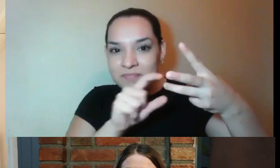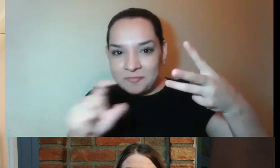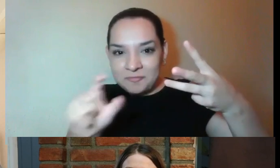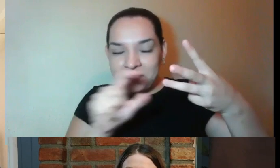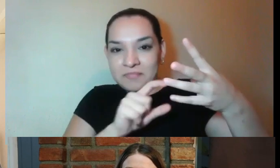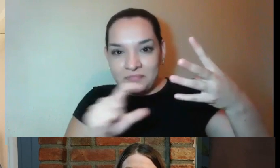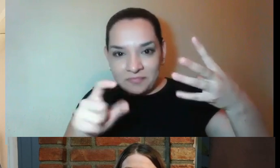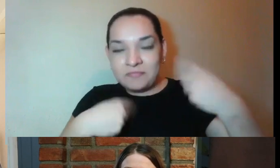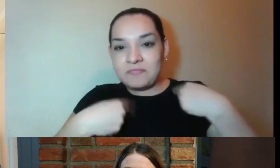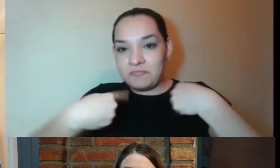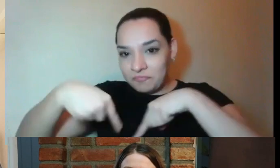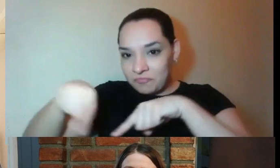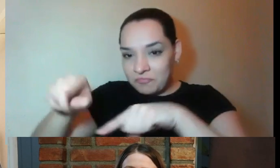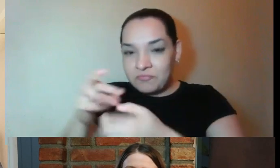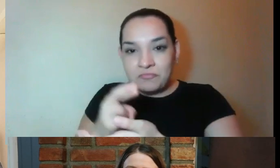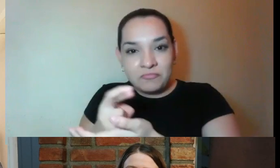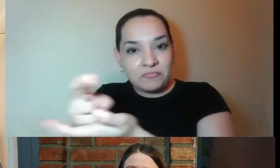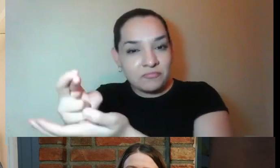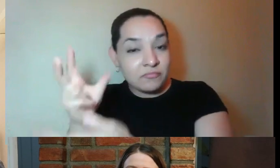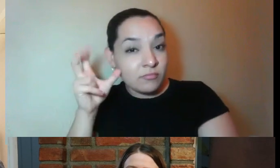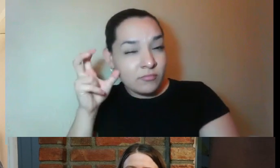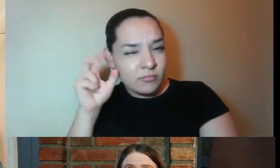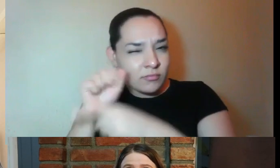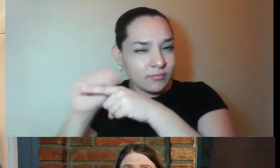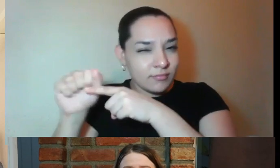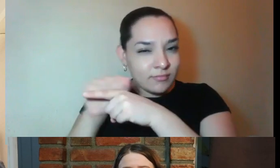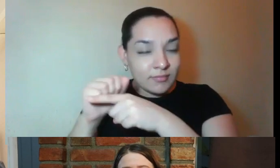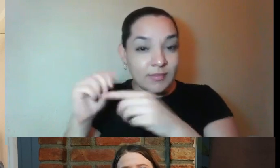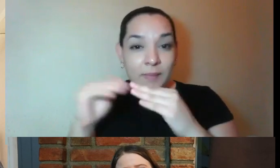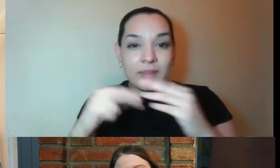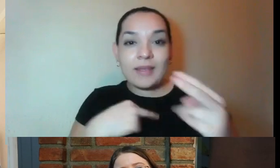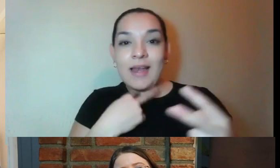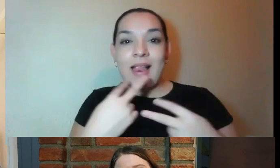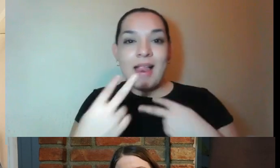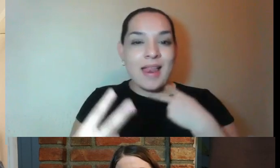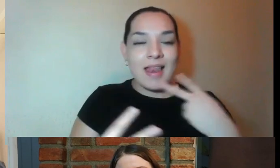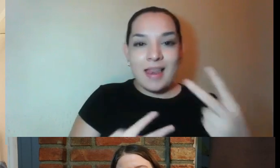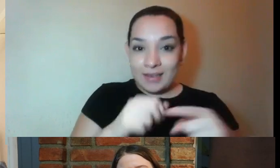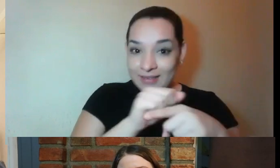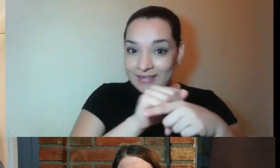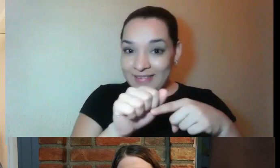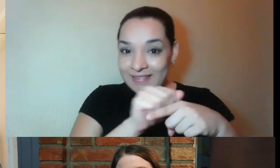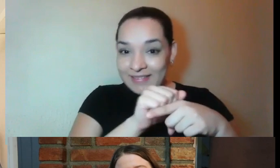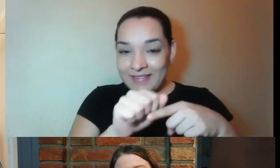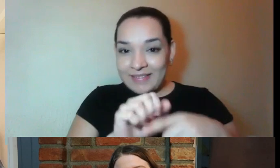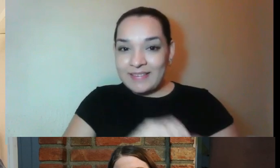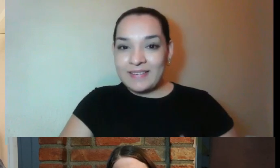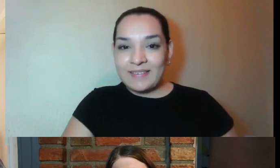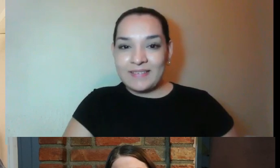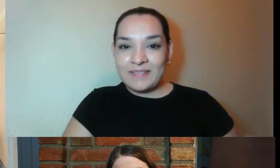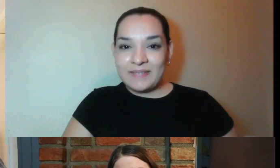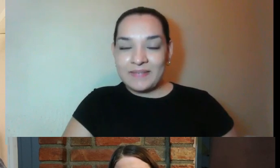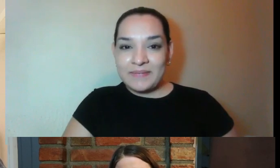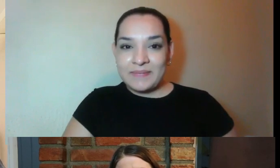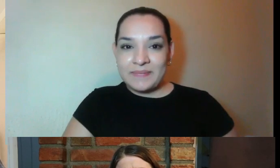menos iba a rehabilitarme fonológicamente el implante coclear y el habla.